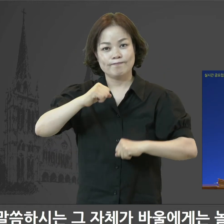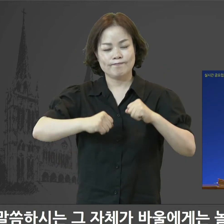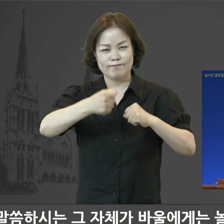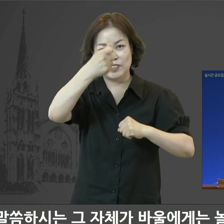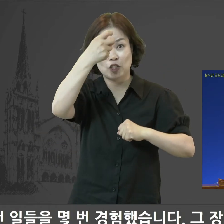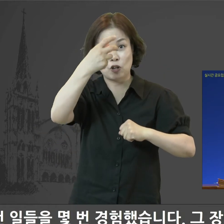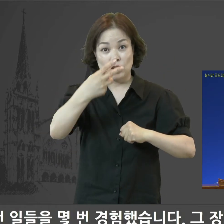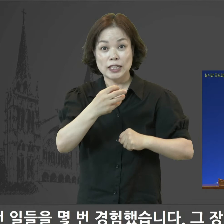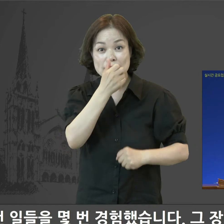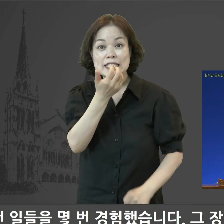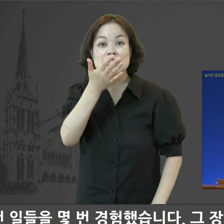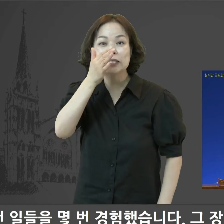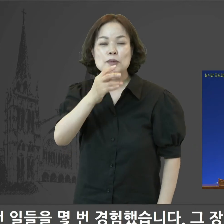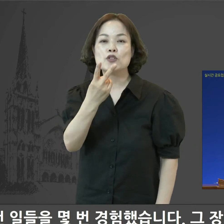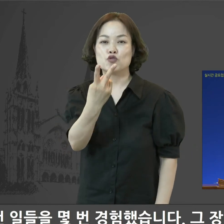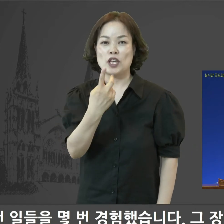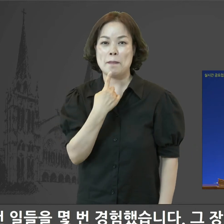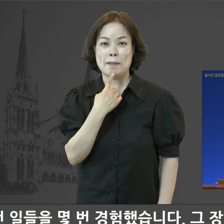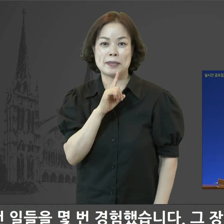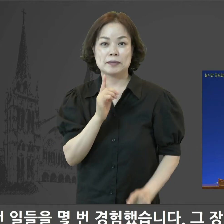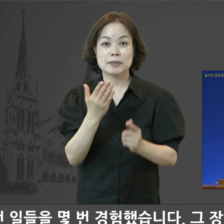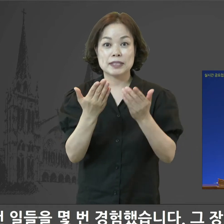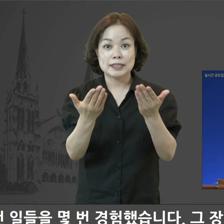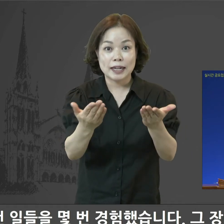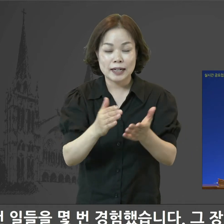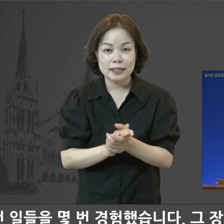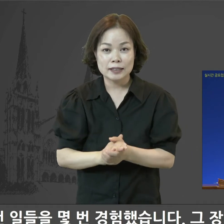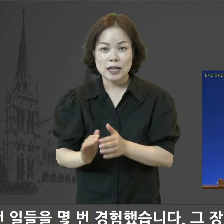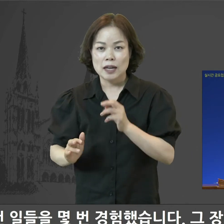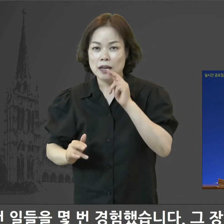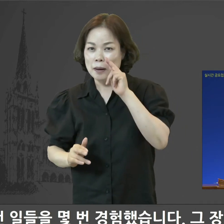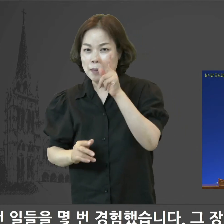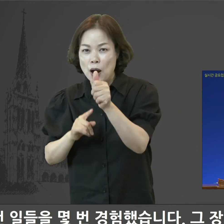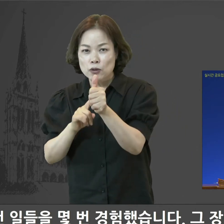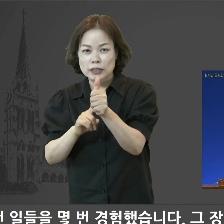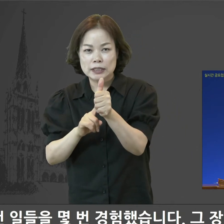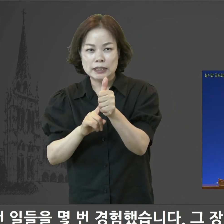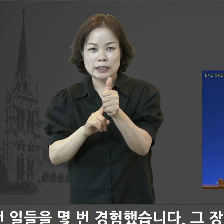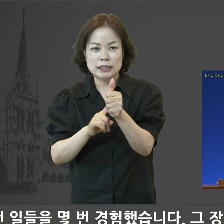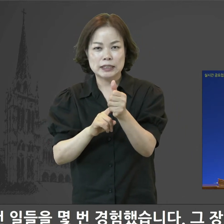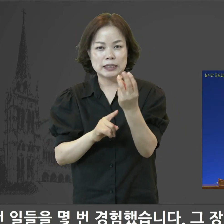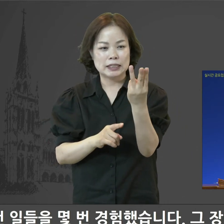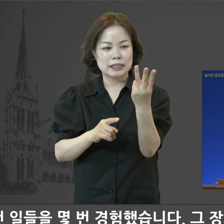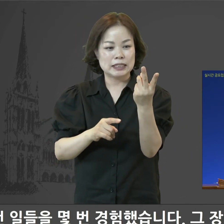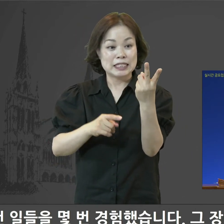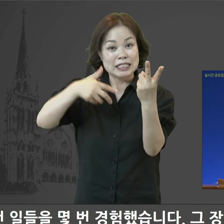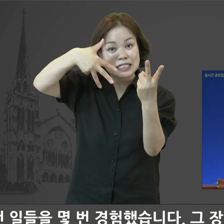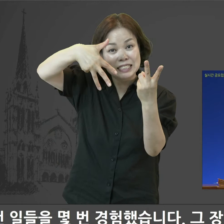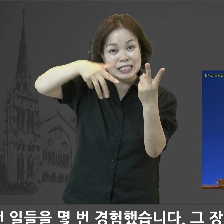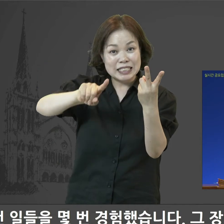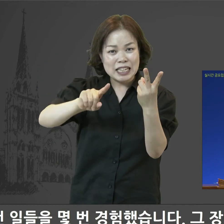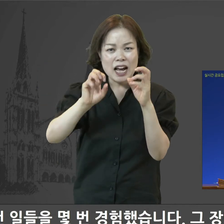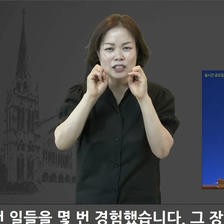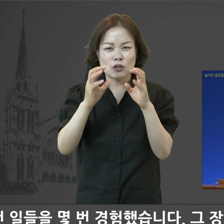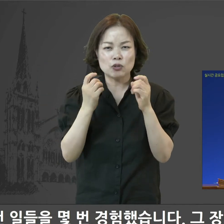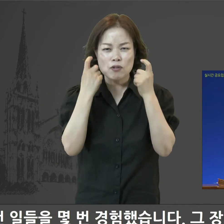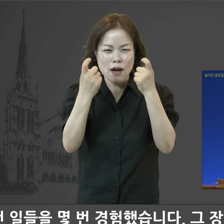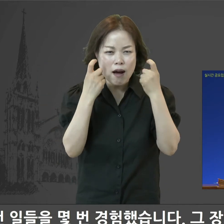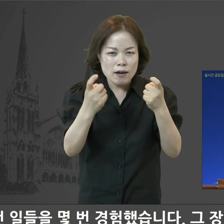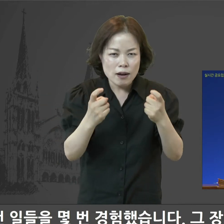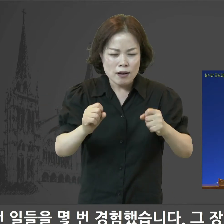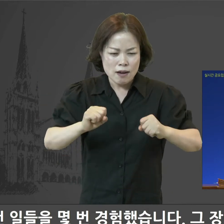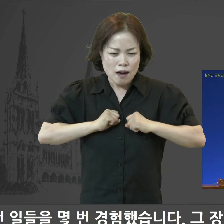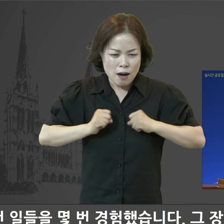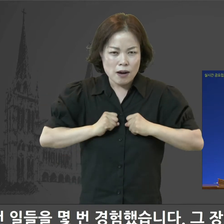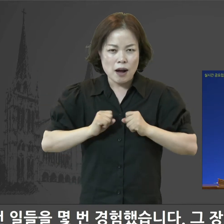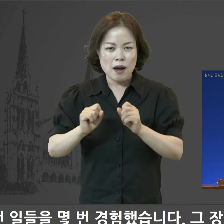여러 개 나와요. 근데 이제 두 개만 말씀드리면요, 바울이 막 2차 전도 여행 바나바하고 이렇게 갈라선 다음에 나름 열심히 선교하려고